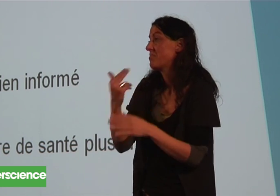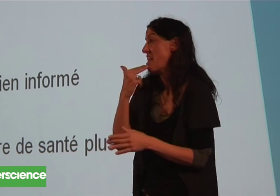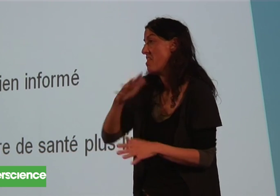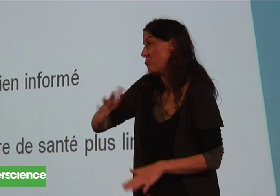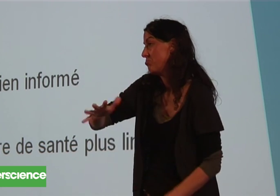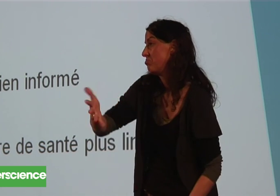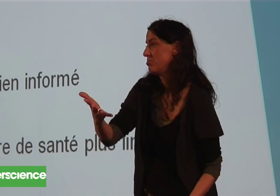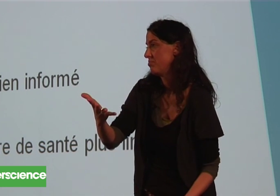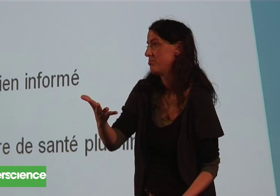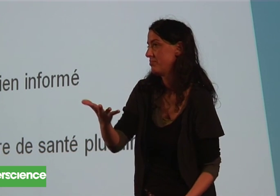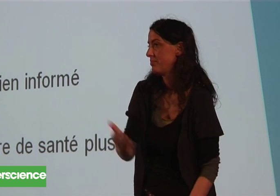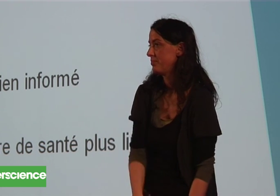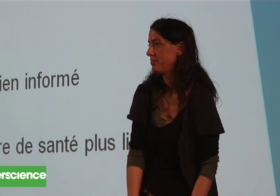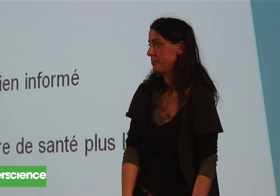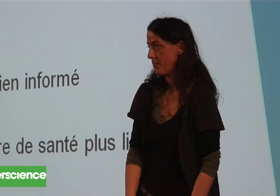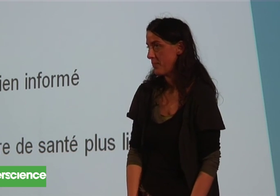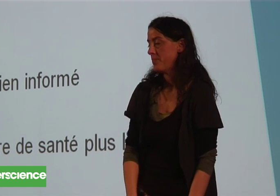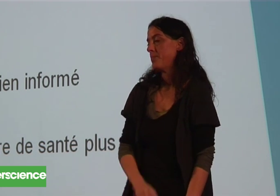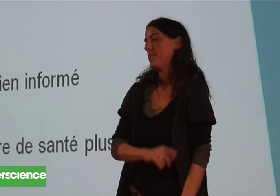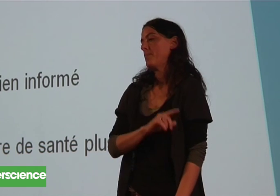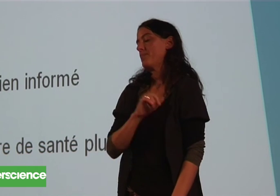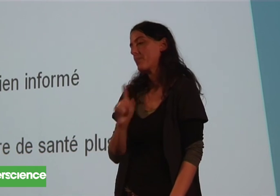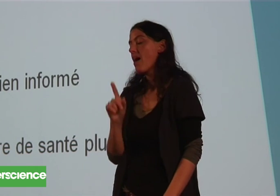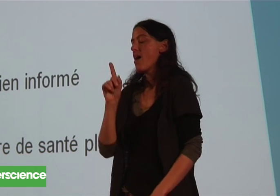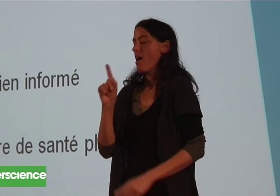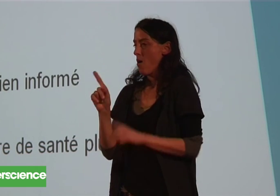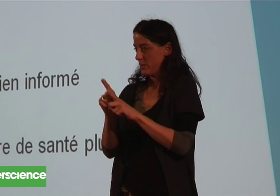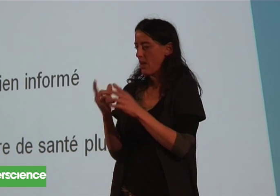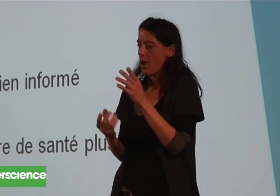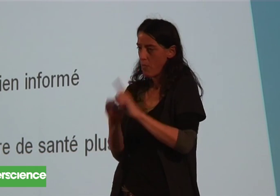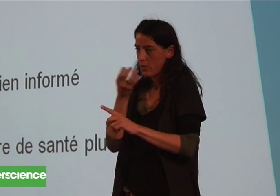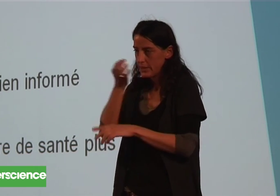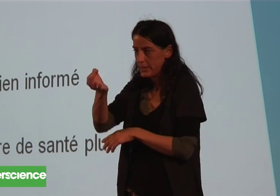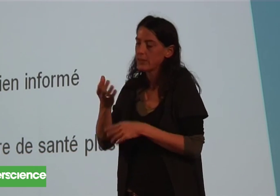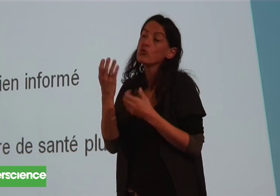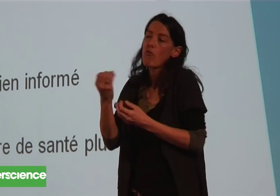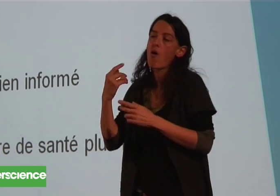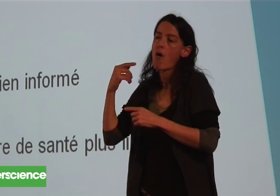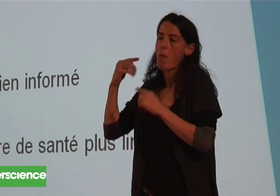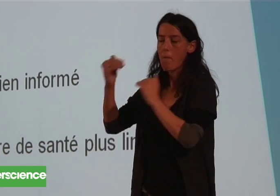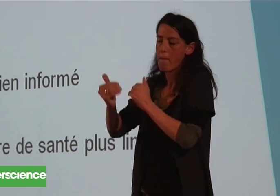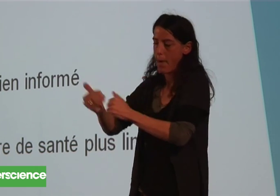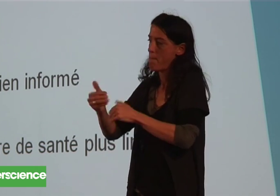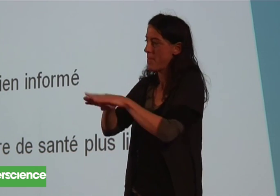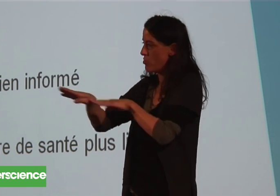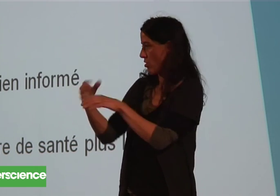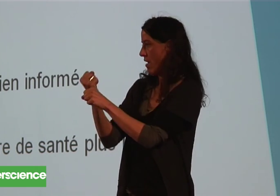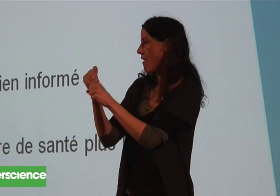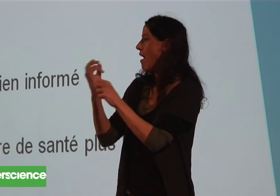Alors par ailleurs, dans les baromètres santé, on pose de manière un peu traditionnelle peu de questions sur les